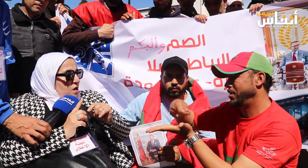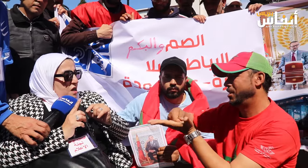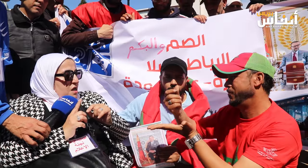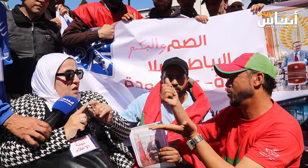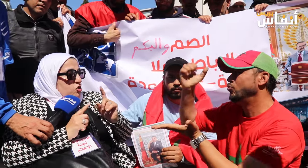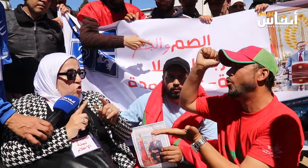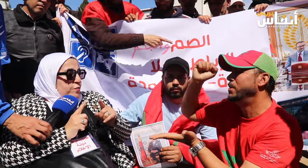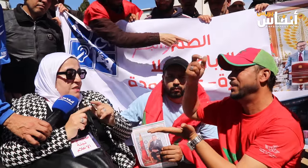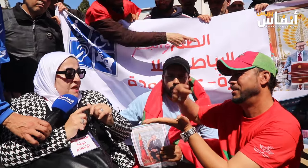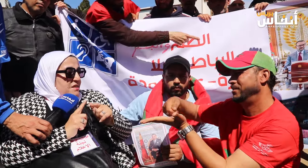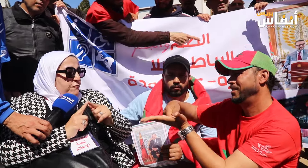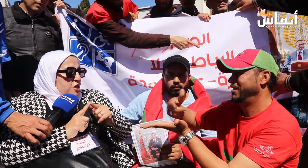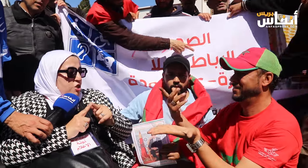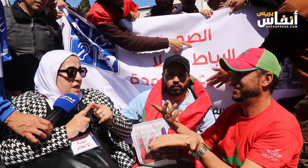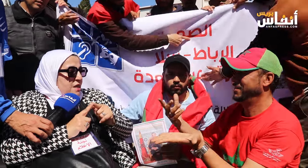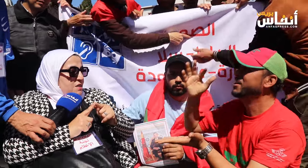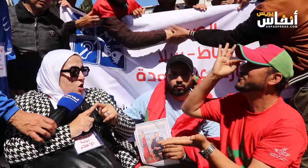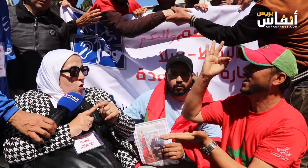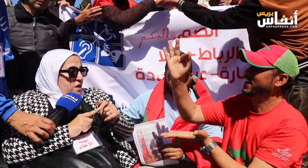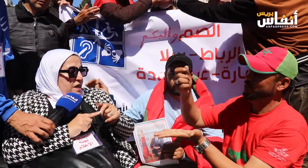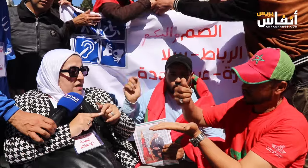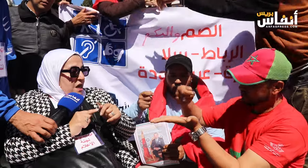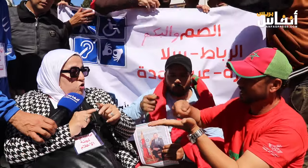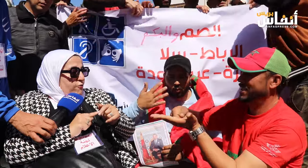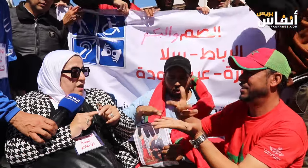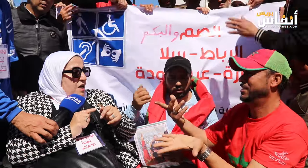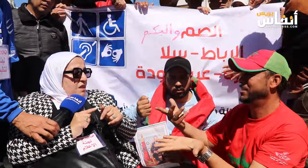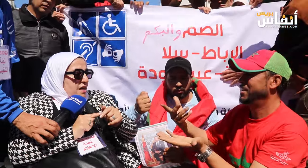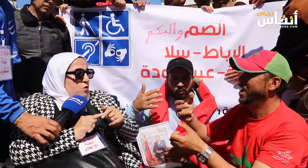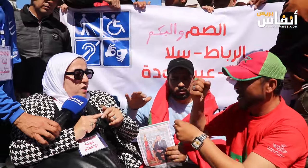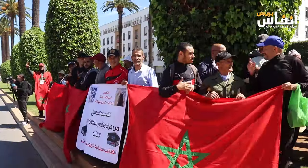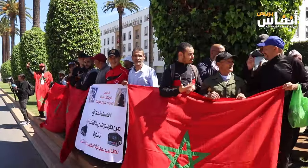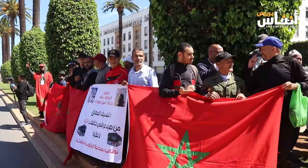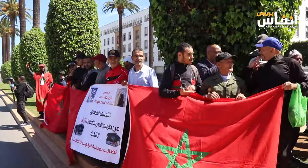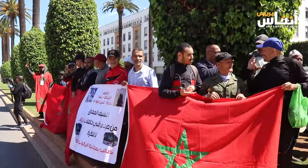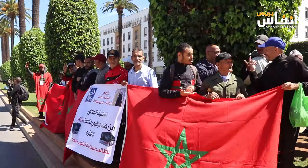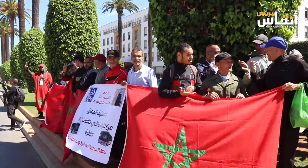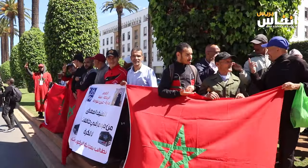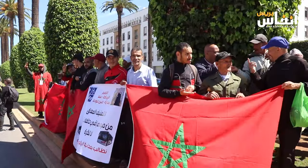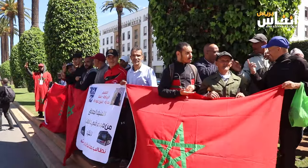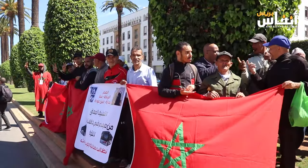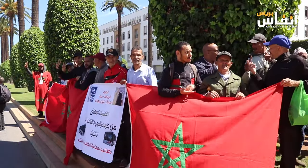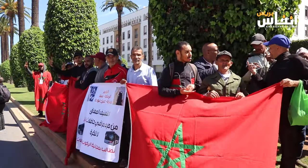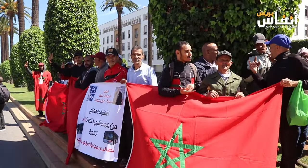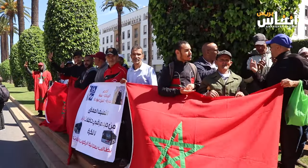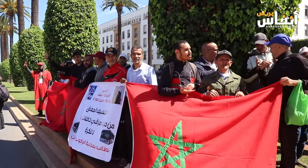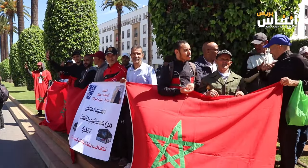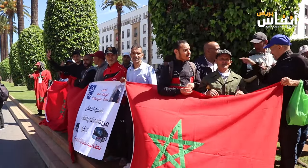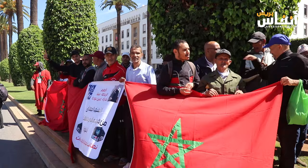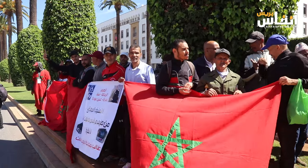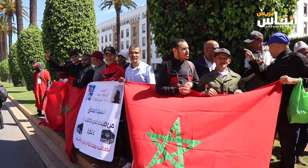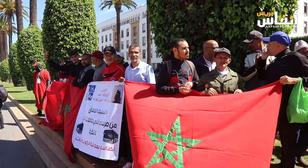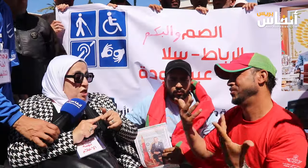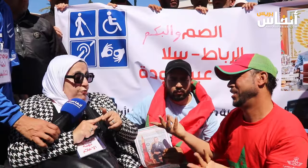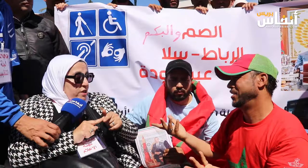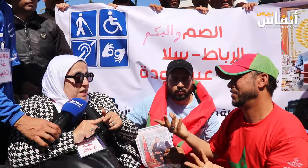وكنطلبوا الطوبيس، عندنا فيه اشكاليات ولينا كنخلصوا فيه تران، ولينا كنخلصوا فيه الخدمه ما كاين